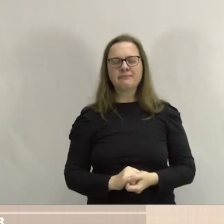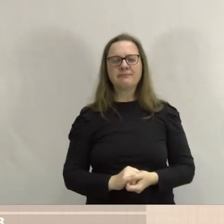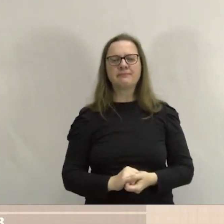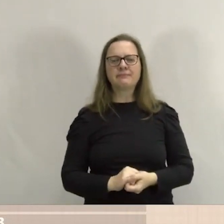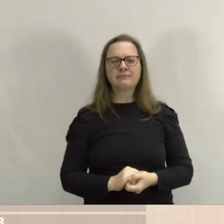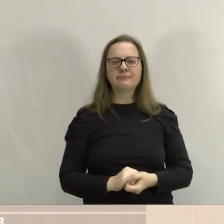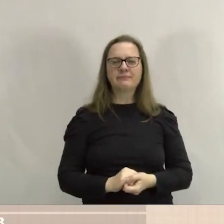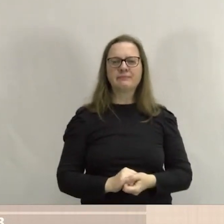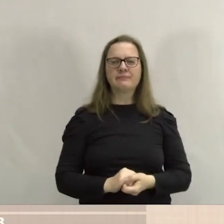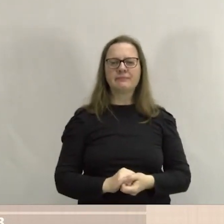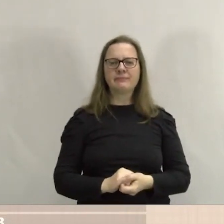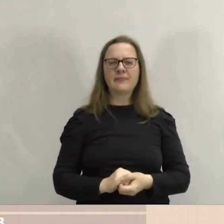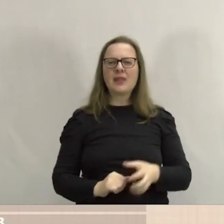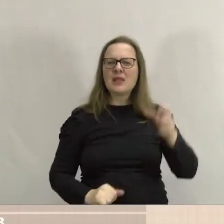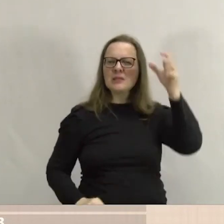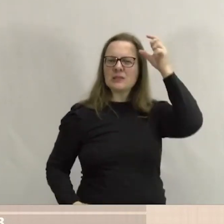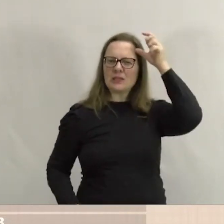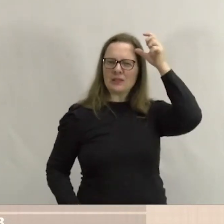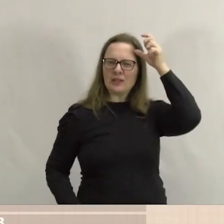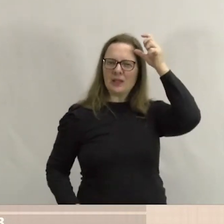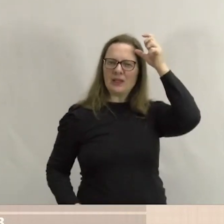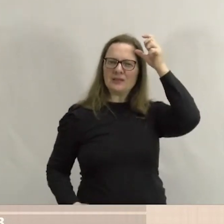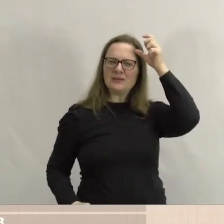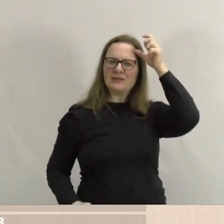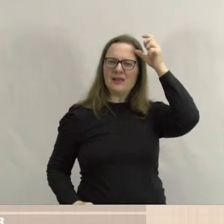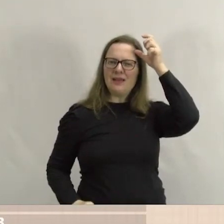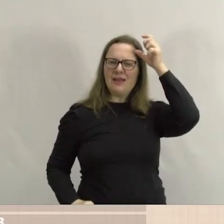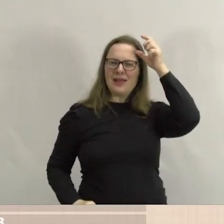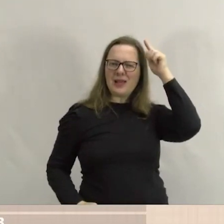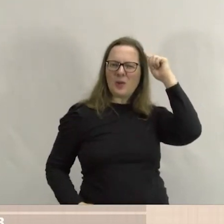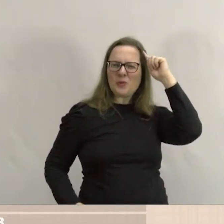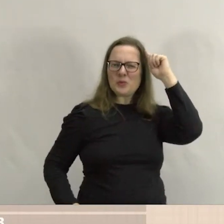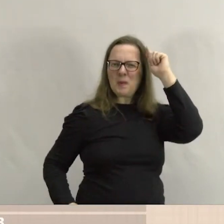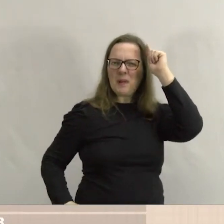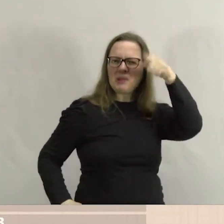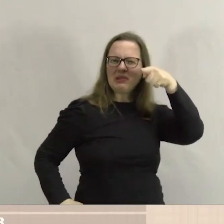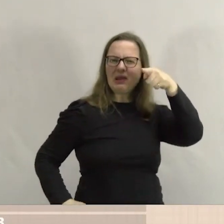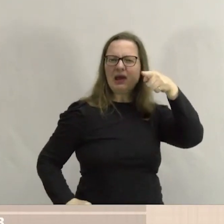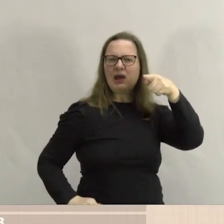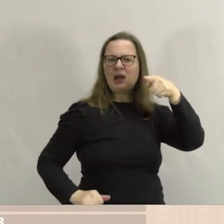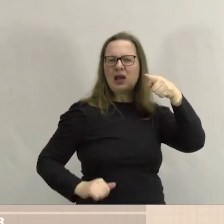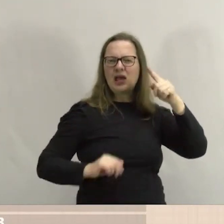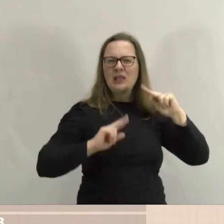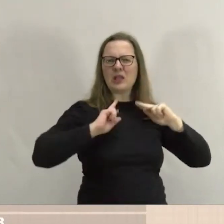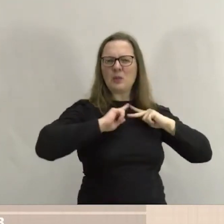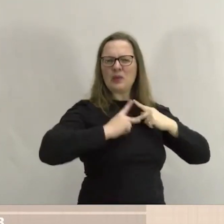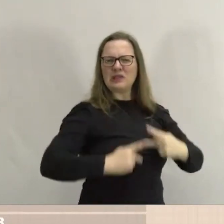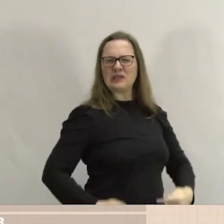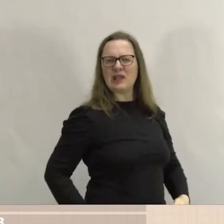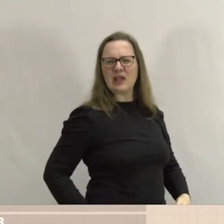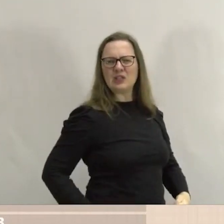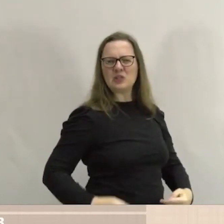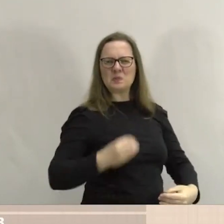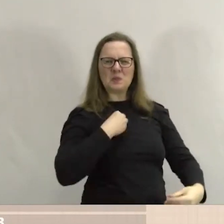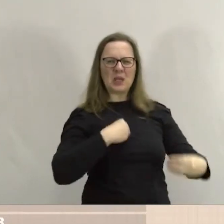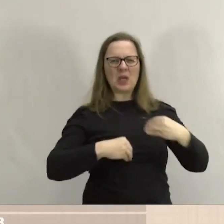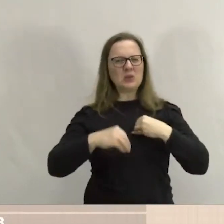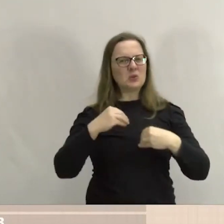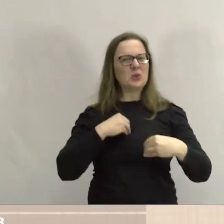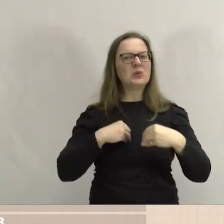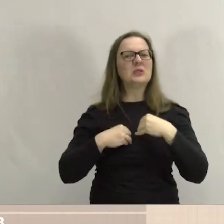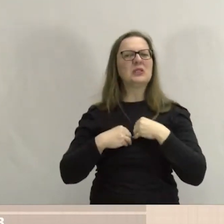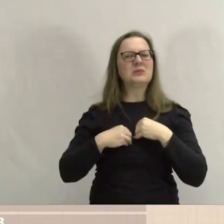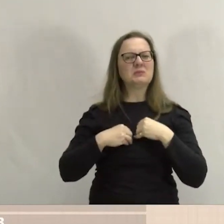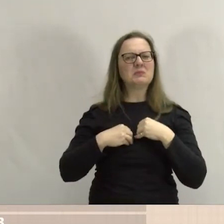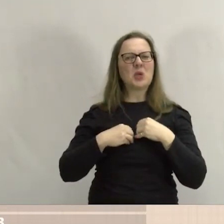ele se tornou o pai do homem caído e que lhe satisfaz os seus